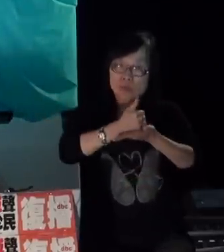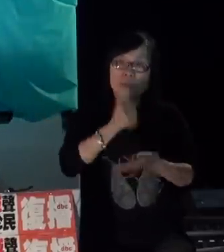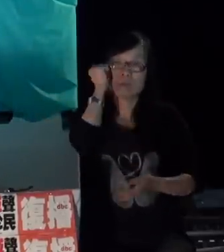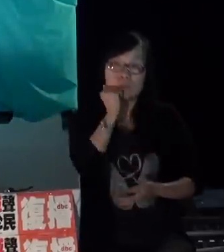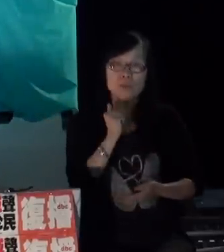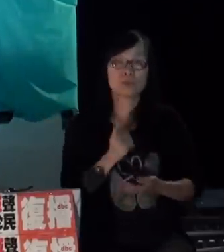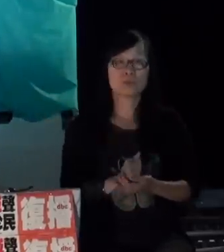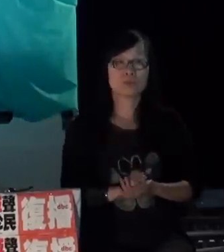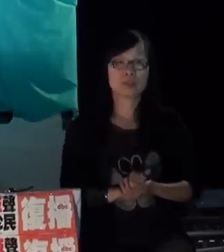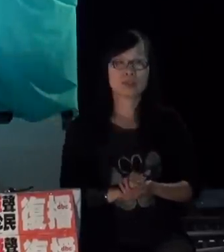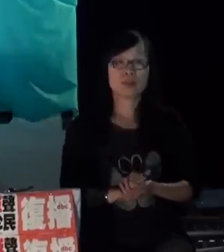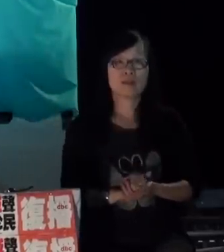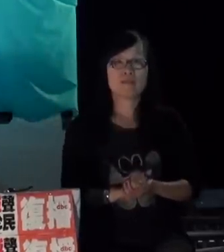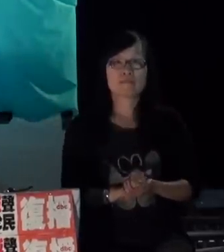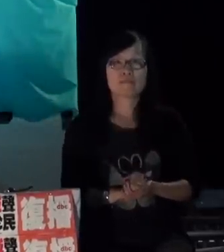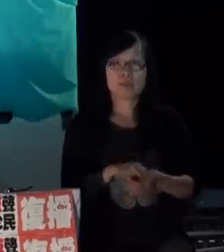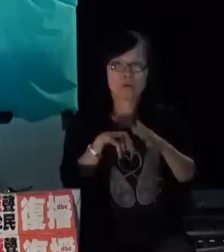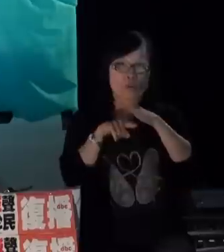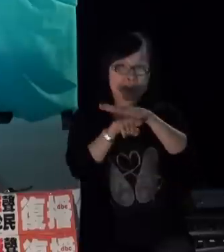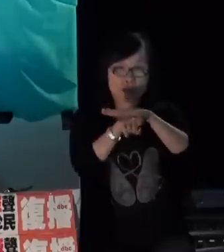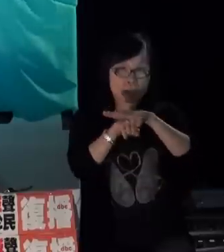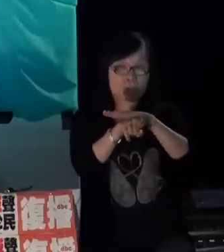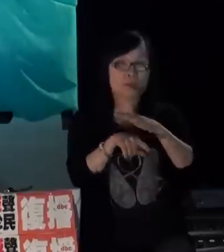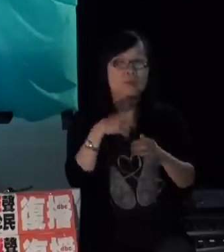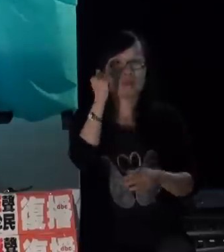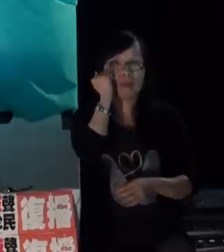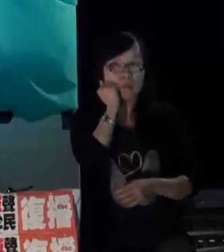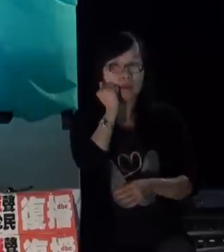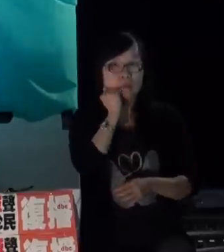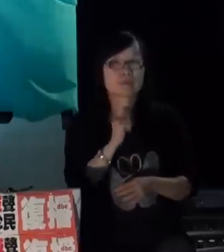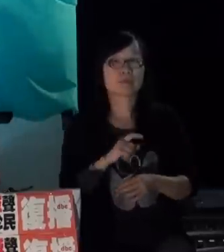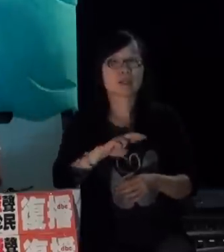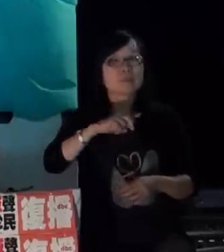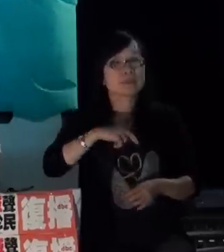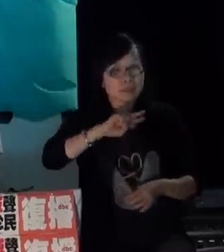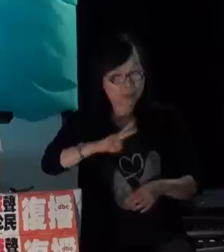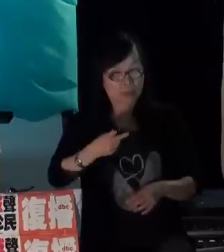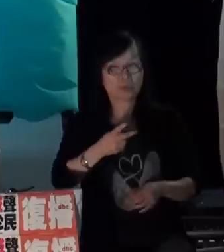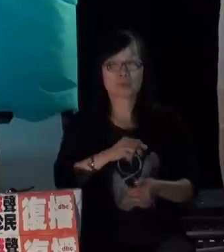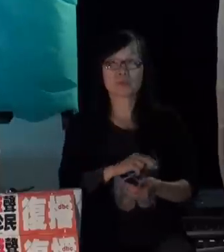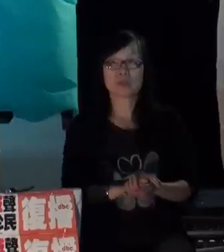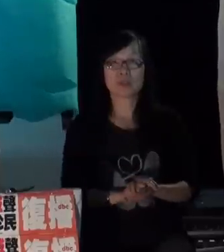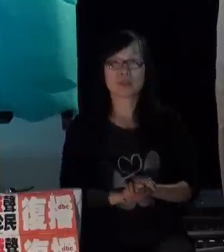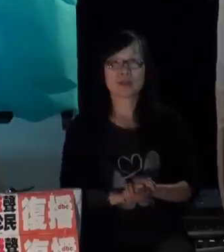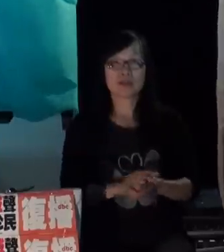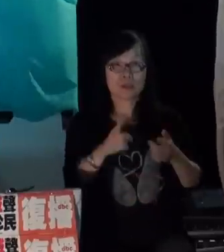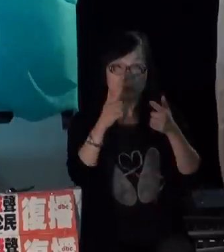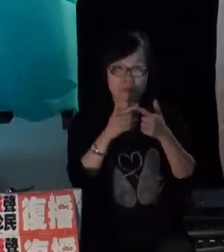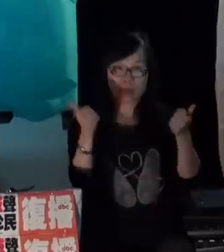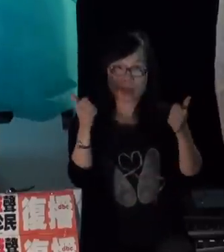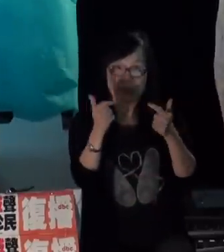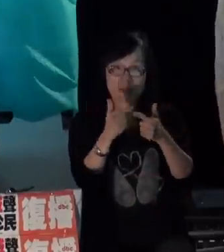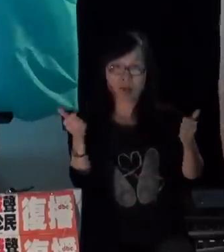而係咧針對性援助有需要嘅老人家，咁咪又轉咗咯。就算佢講過話有適當